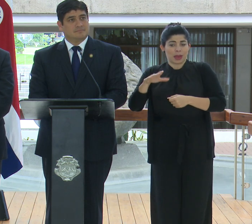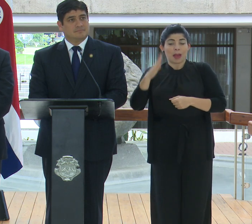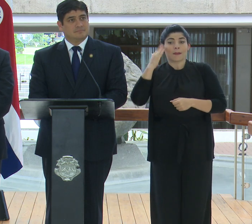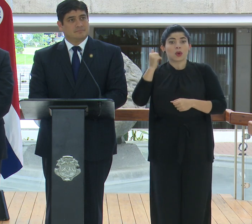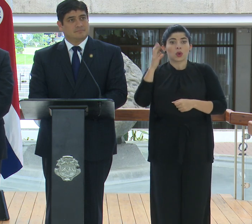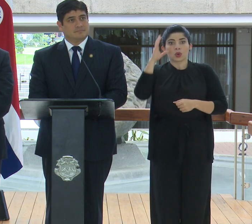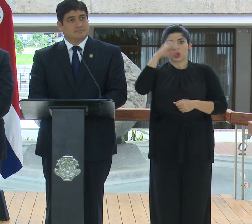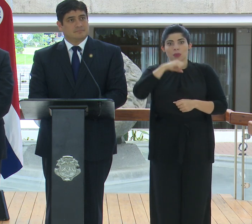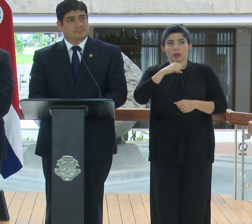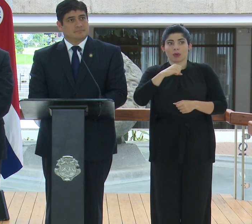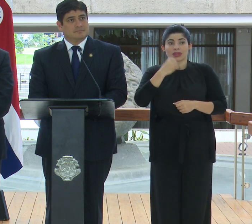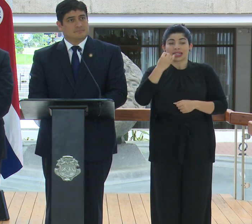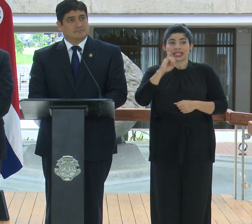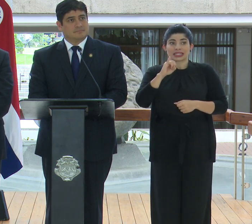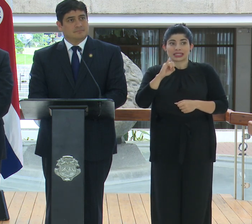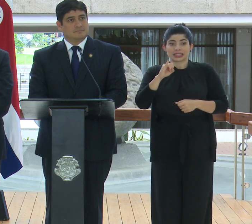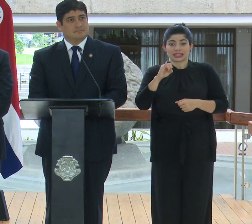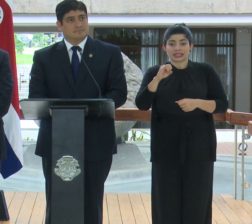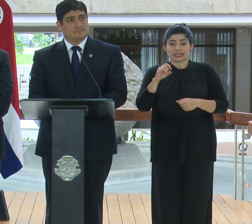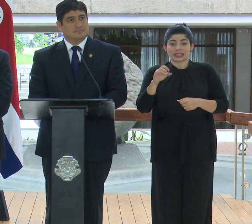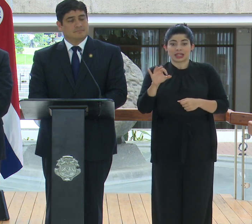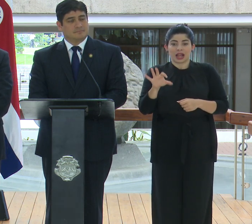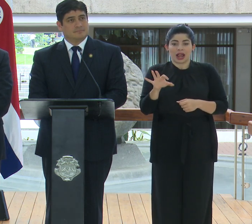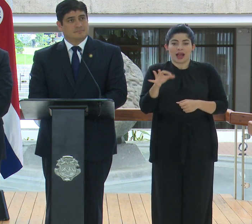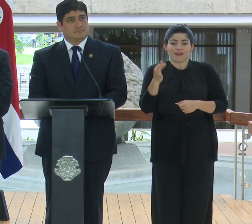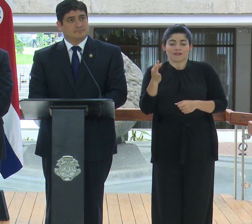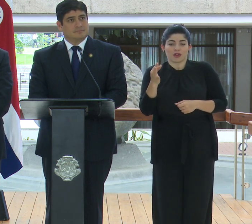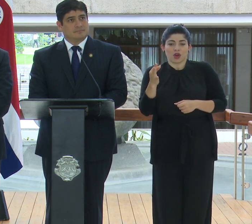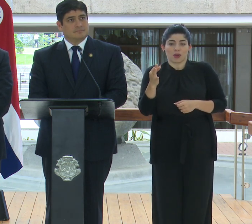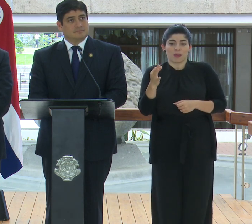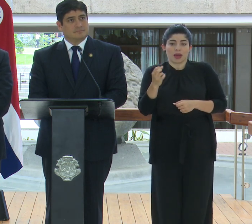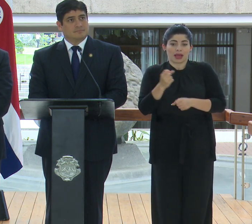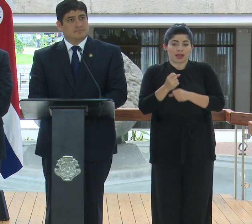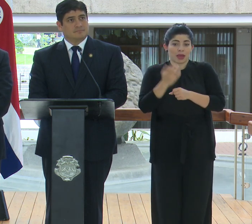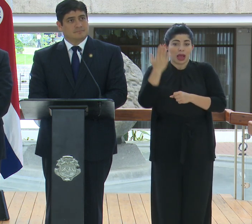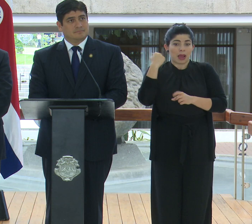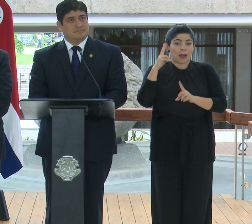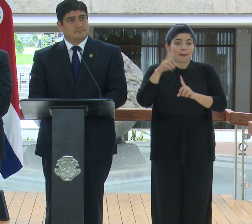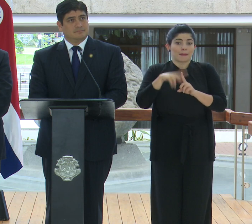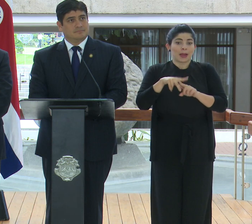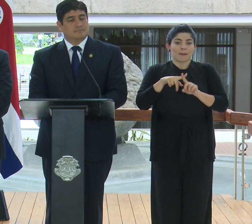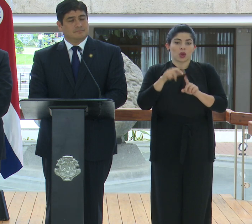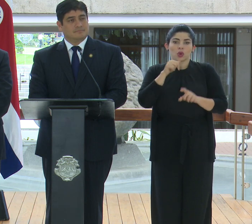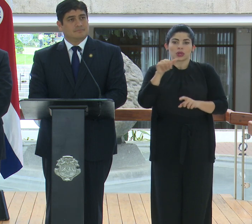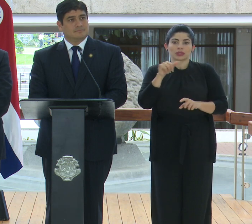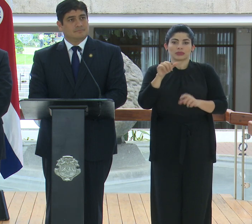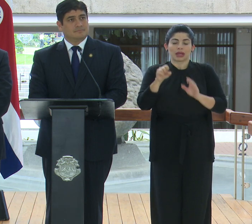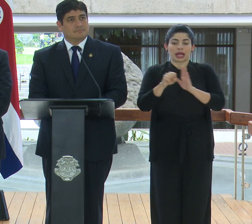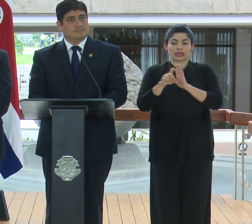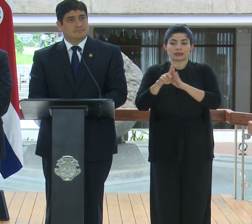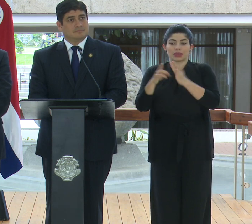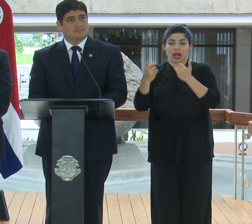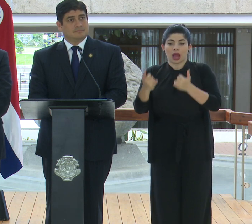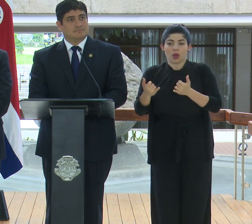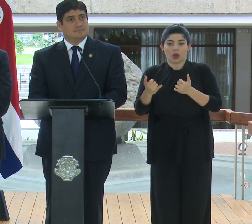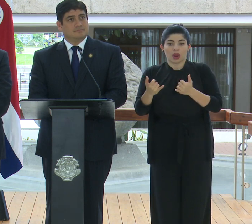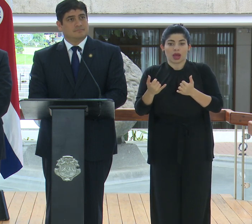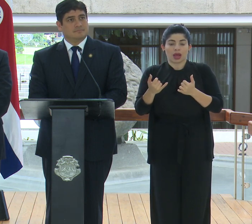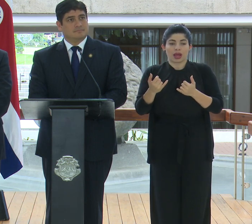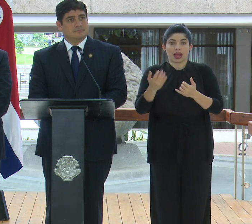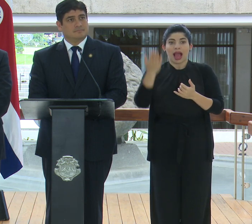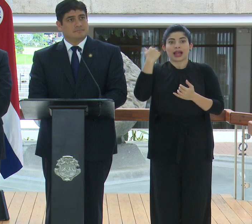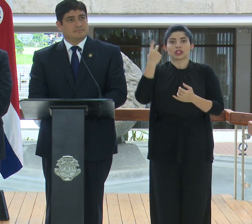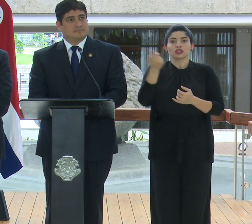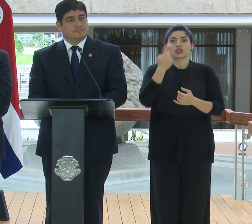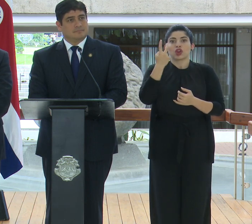de que si bien esa forma, ¿verdad?, ya se había ampliado, no es lo mismo en una asamblea de ahora, donde no hay bipartidismo, en